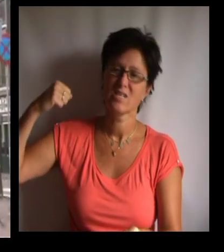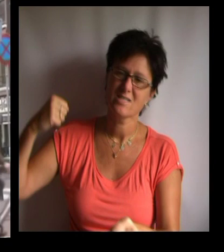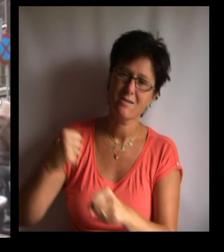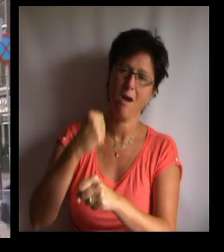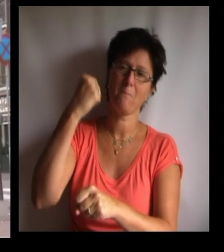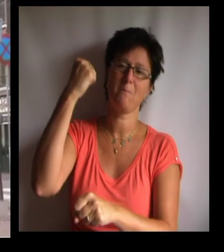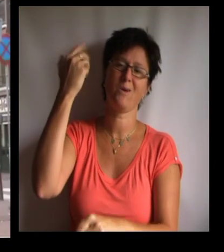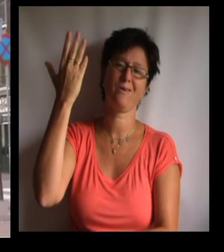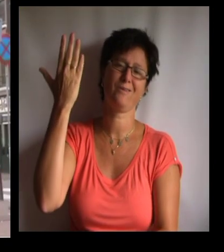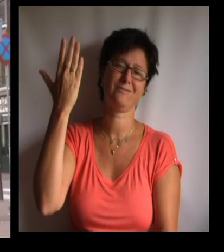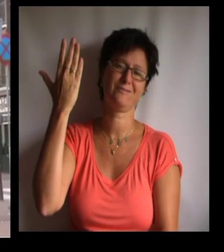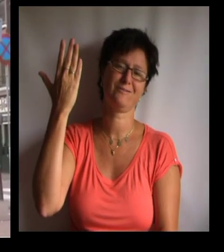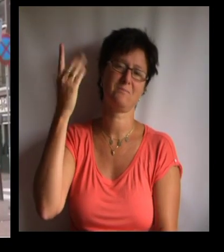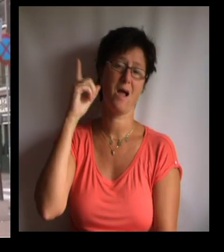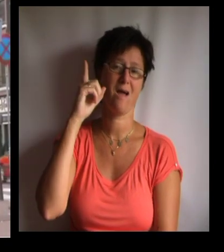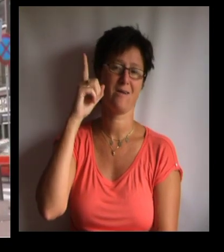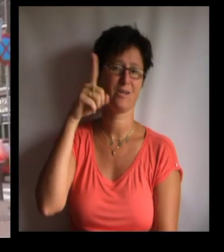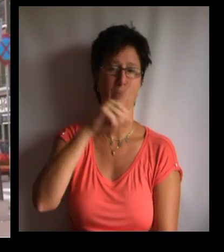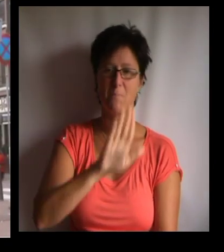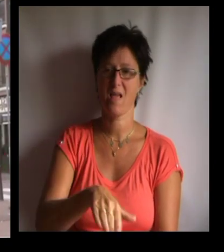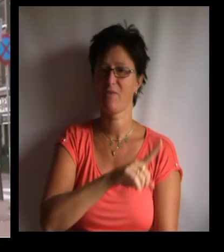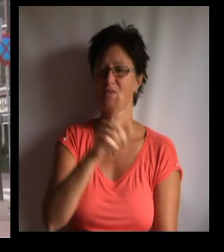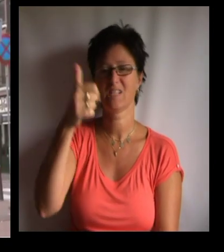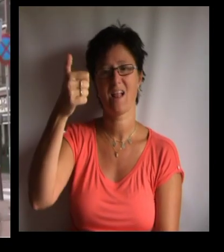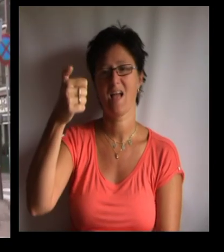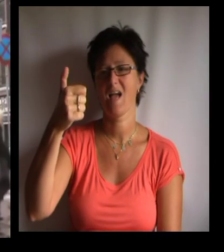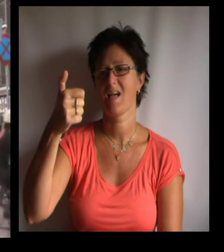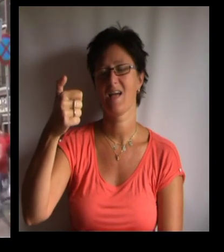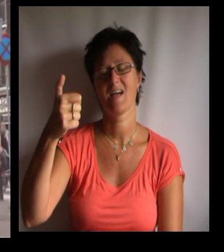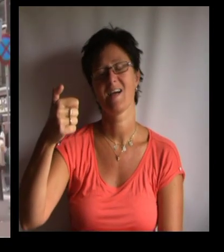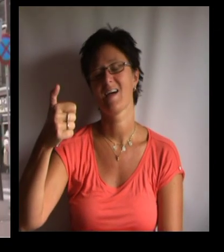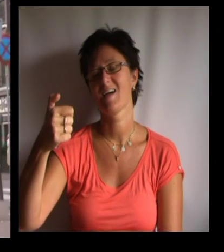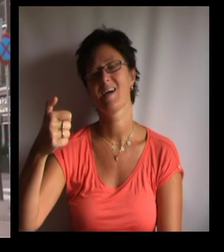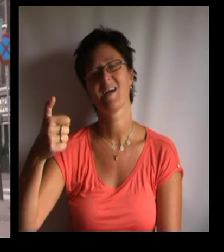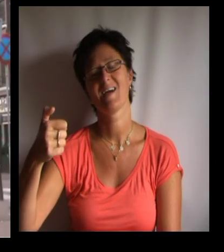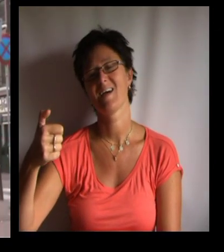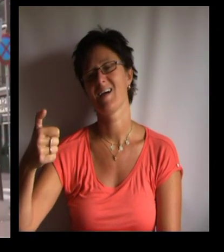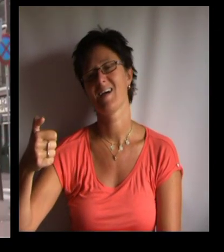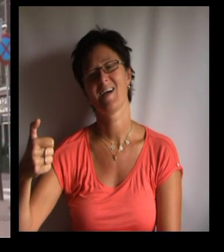Het is jammer, maar je blijft niet klein.